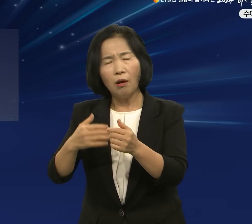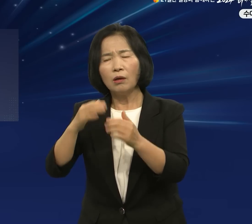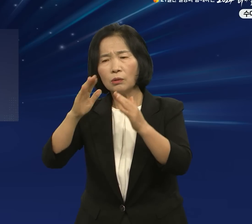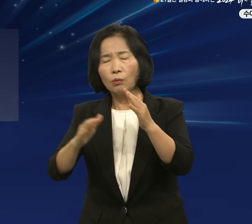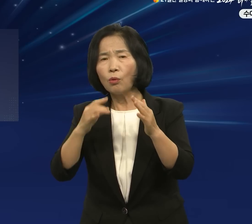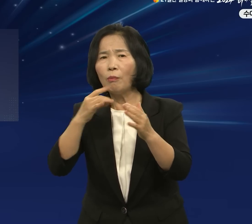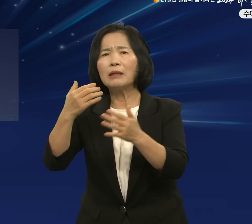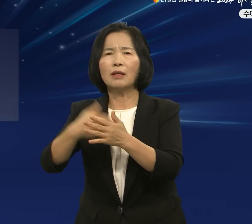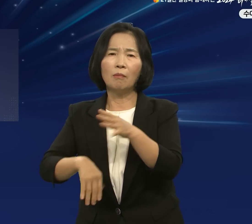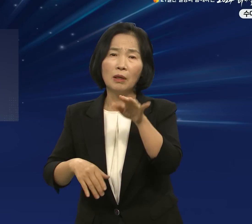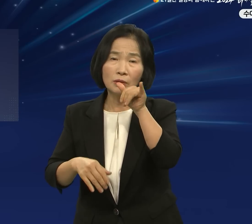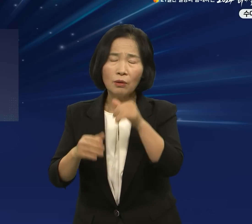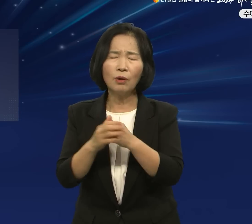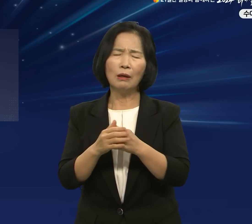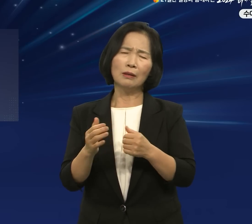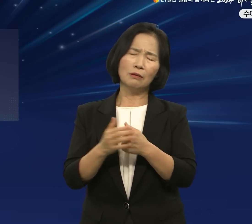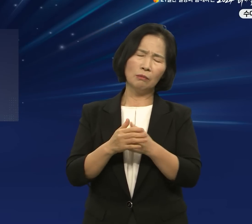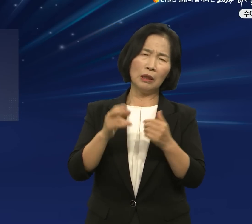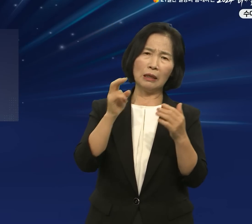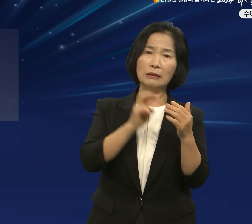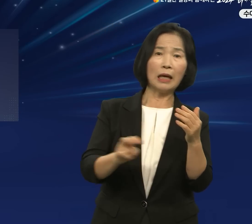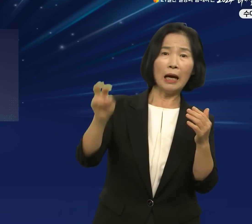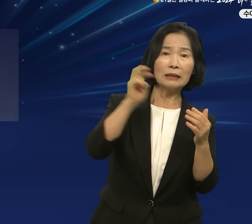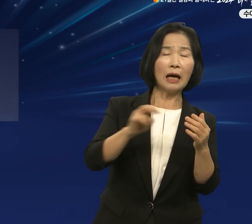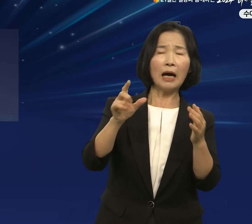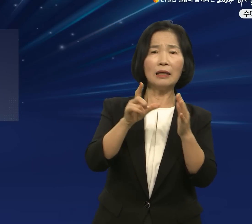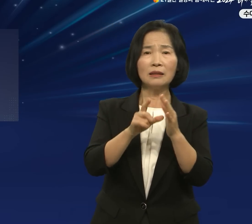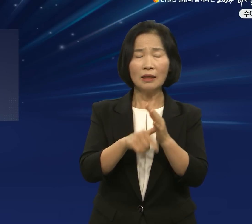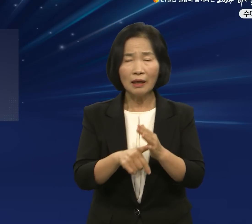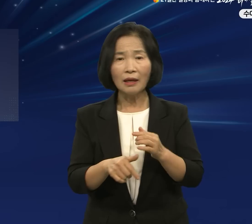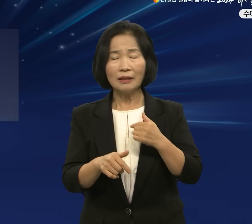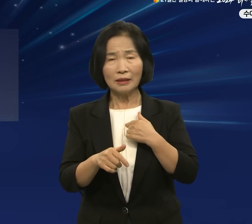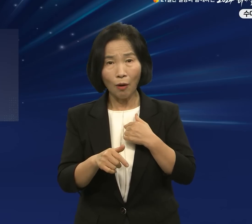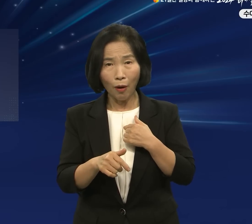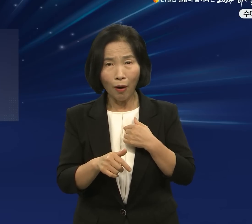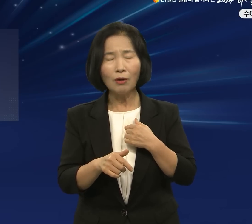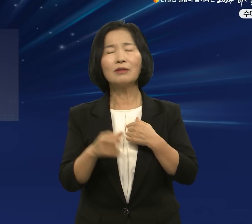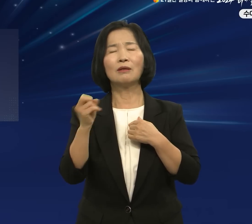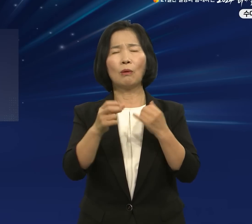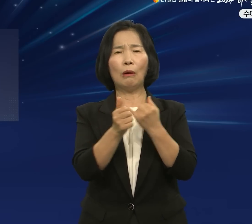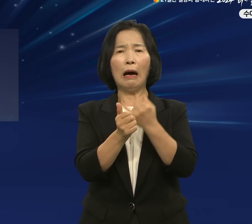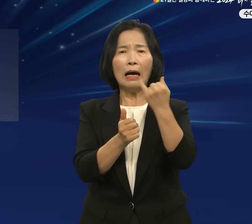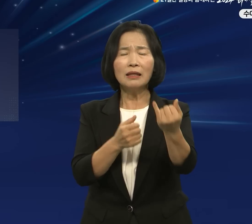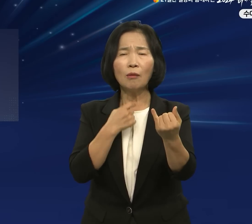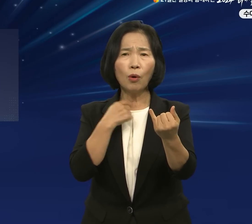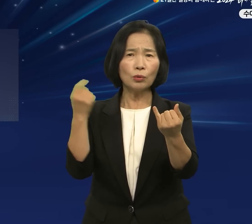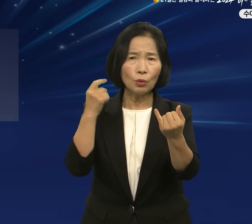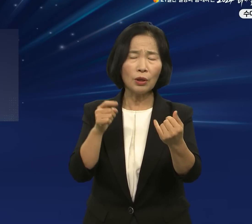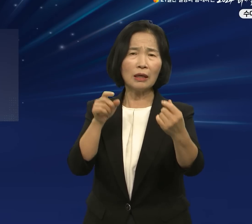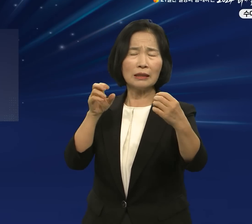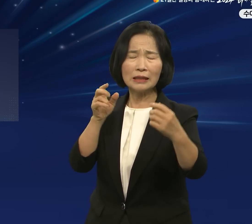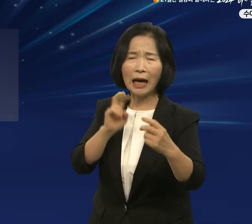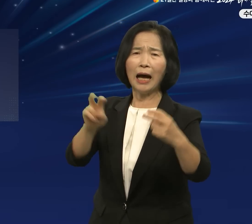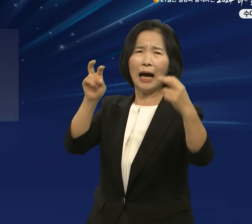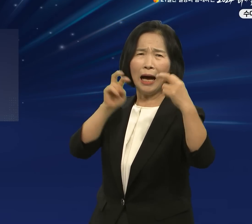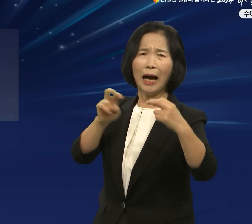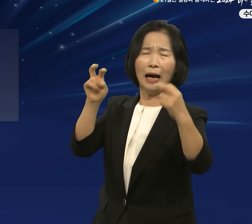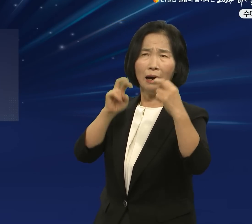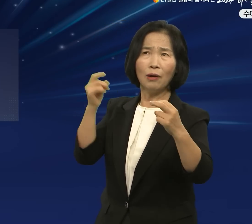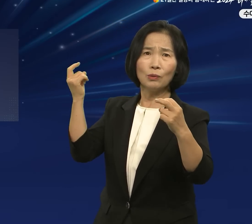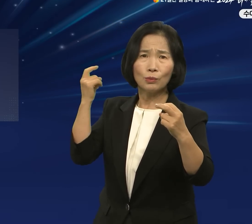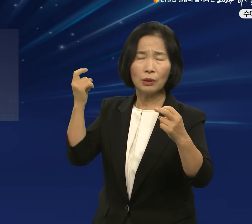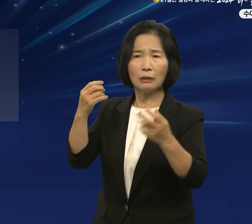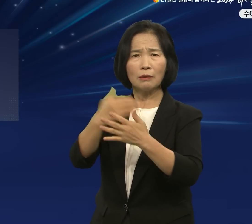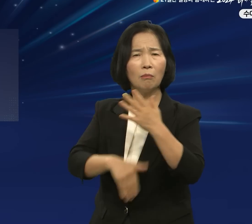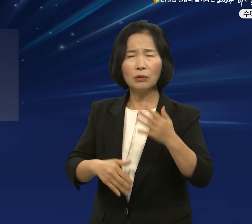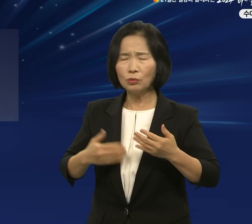찬양을 부르면은 저하고 아내 소리밖에 찬양 소리가 안 납니다. 서로 모이면은